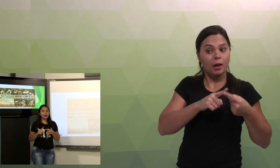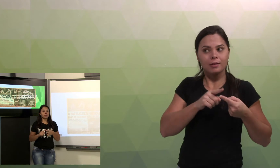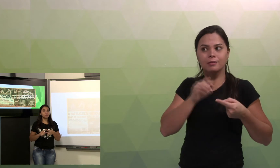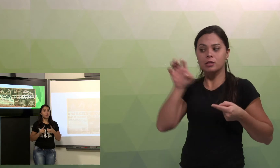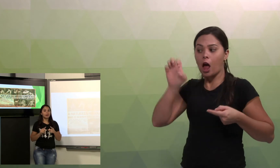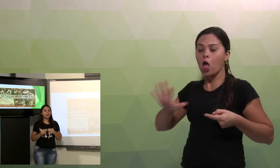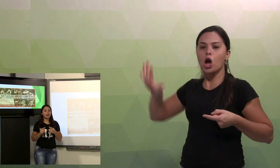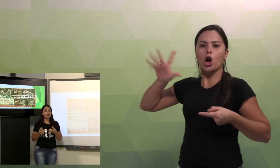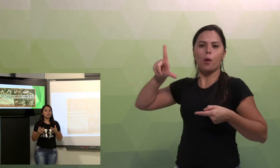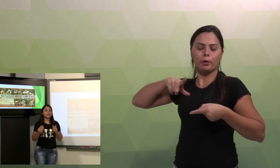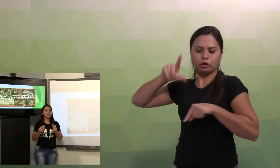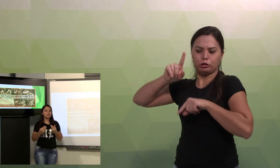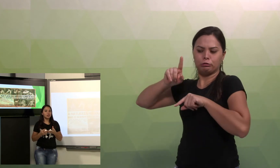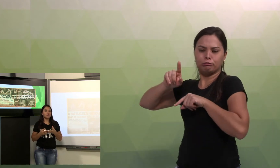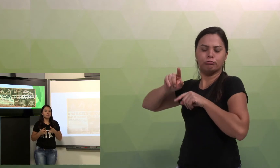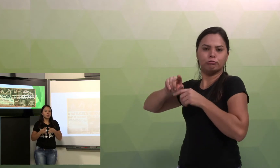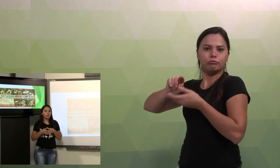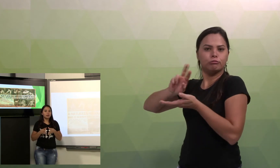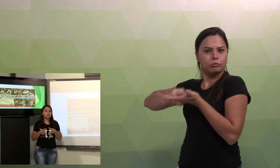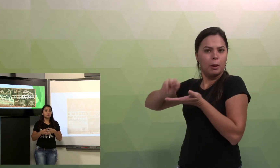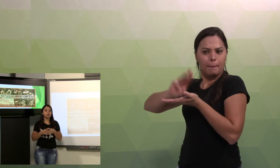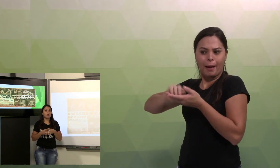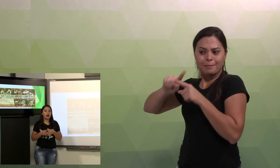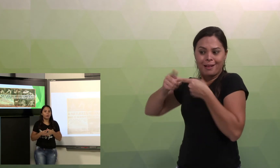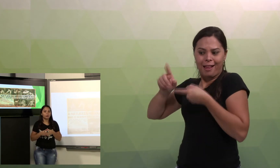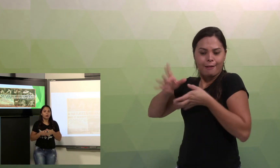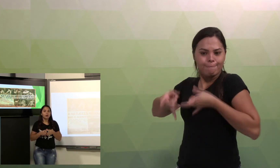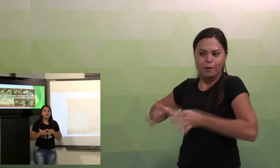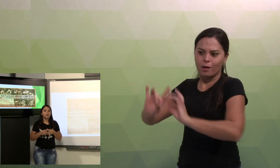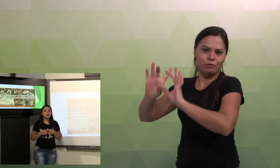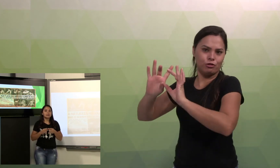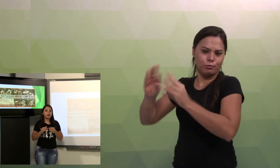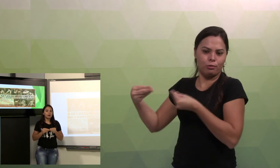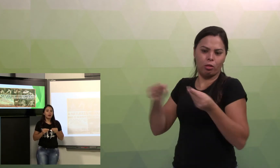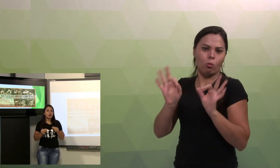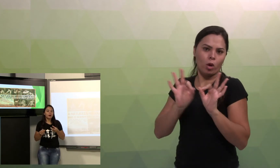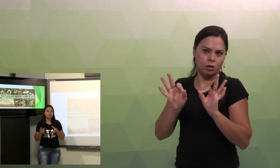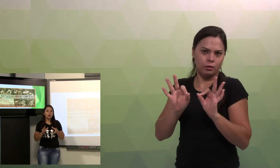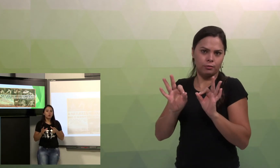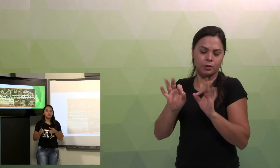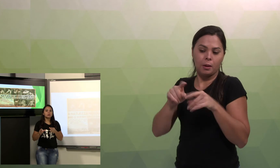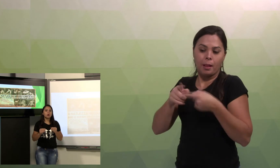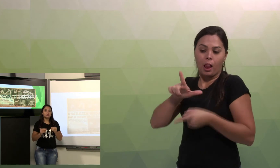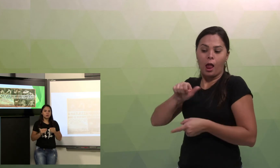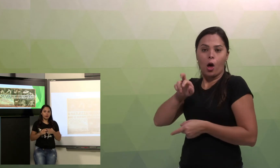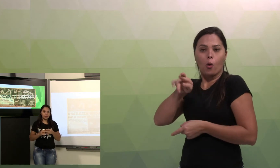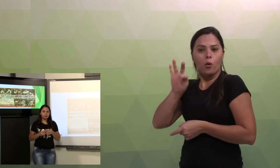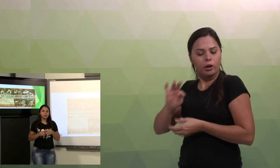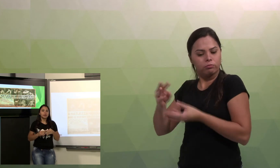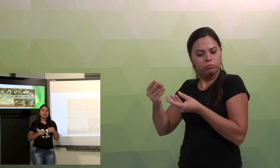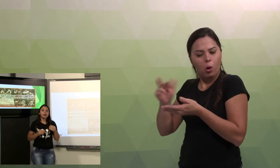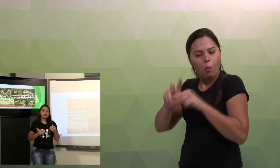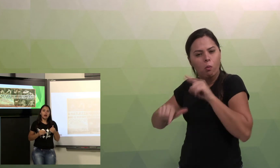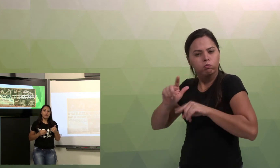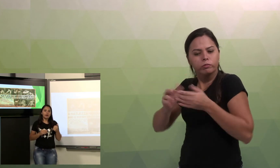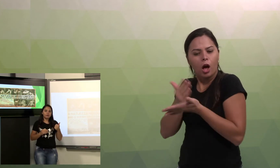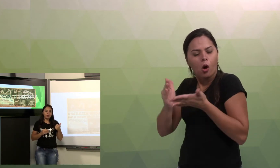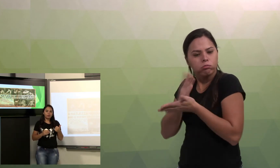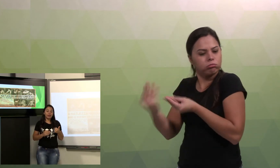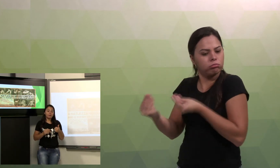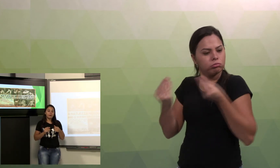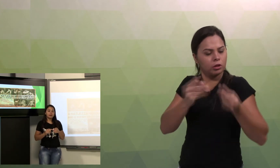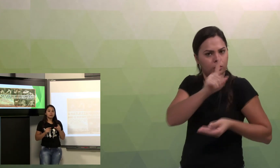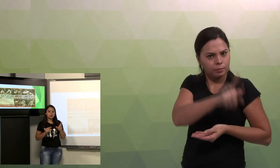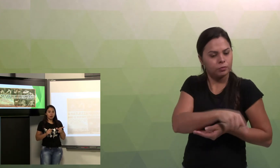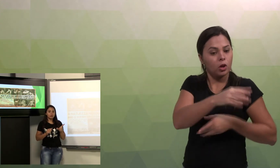havia esses métodos, porém lá eles vendiam e tinham um preço muito alto. Mas Lauré compartilhou algumas coisas com ele. Então,